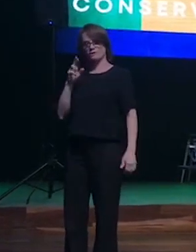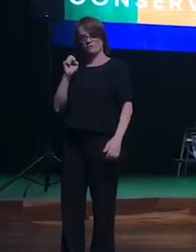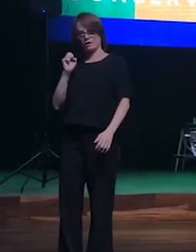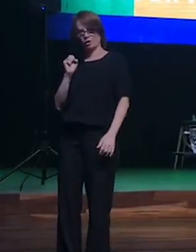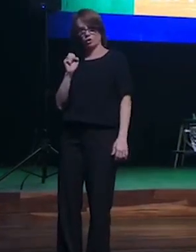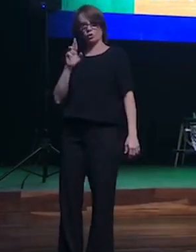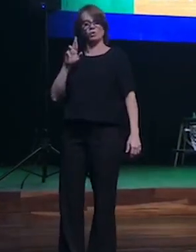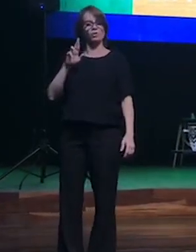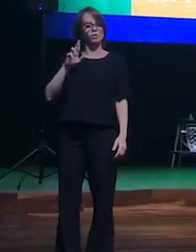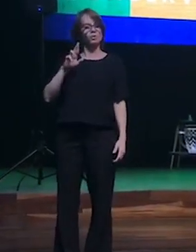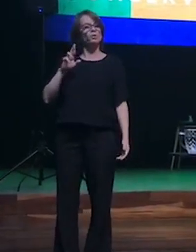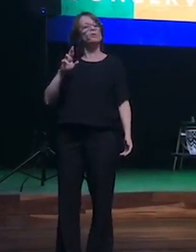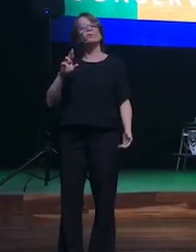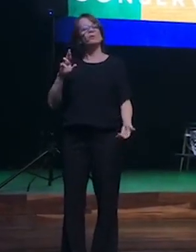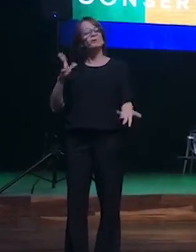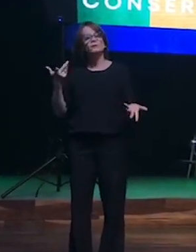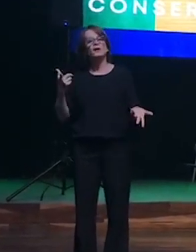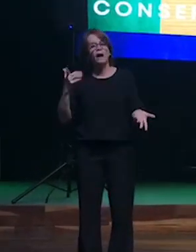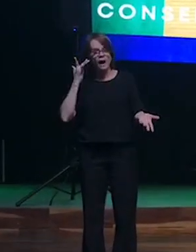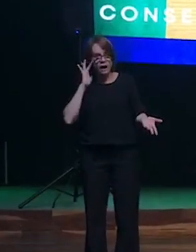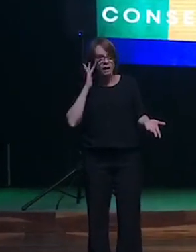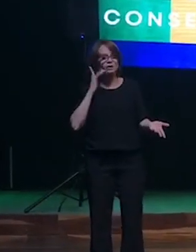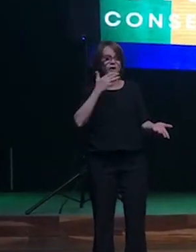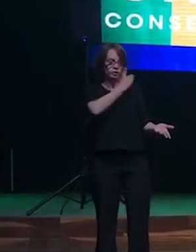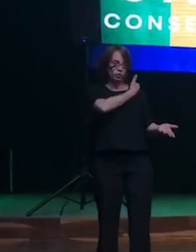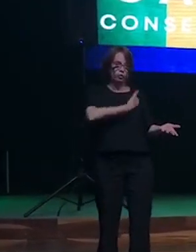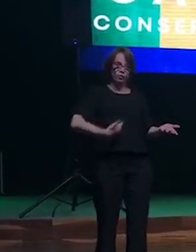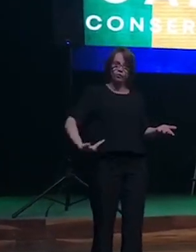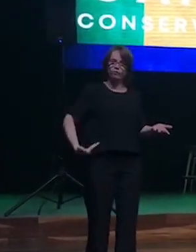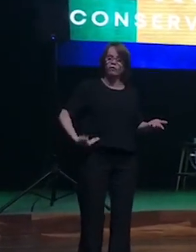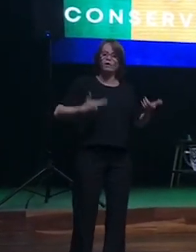ser pequeno e o indivíduo grande.